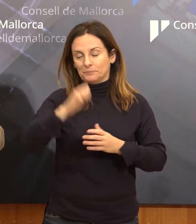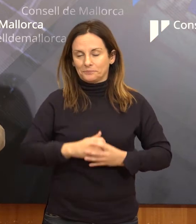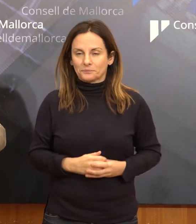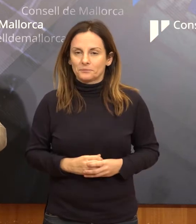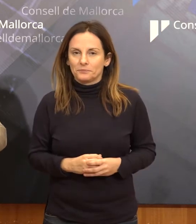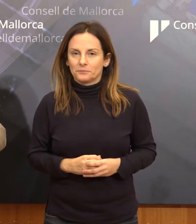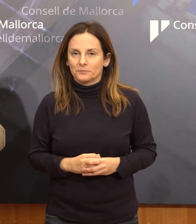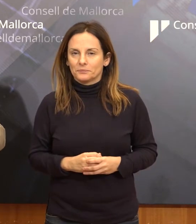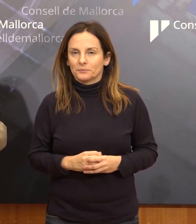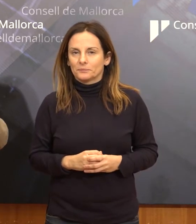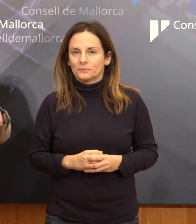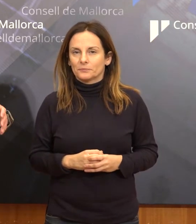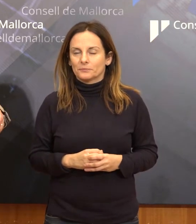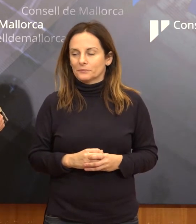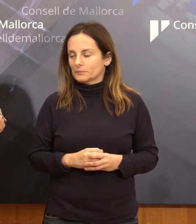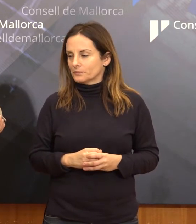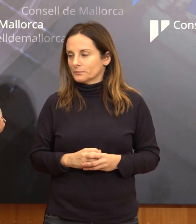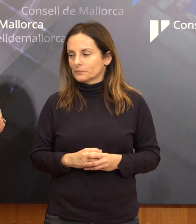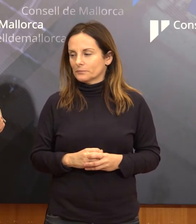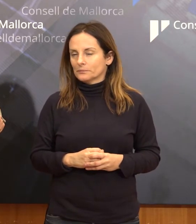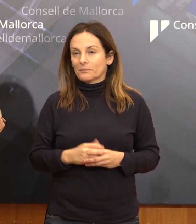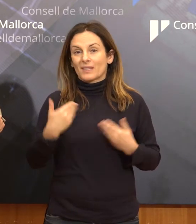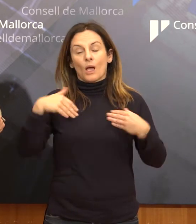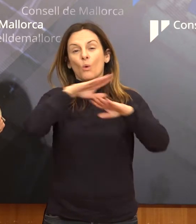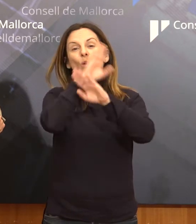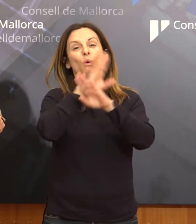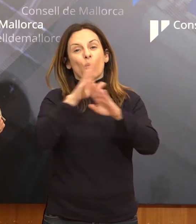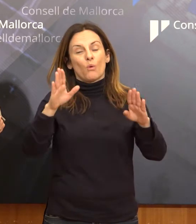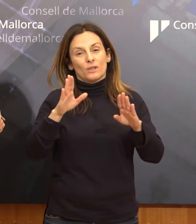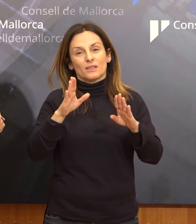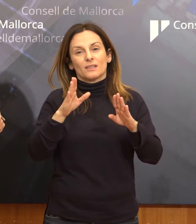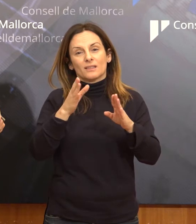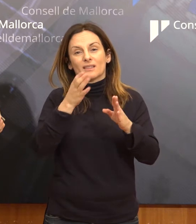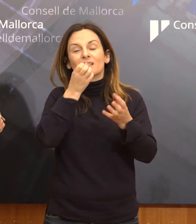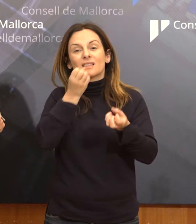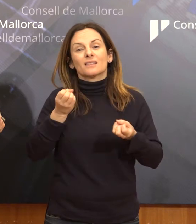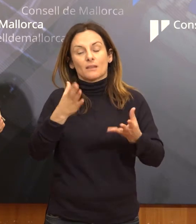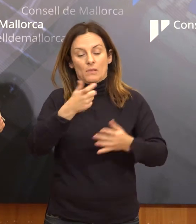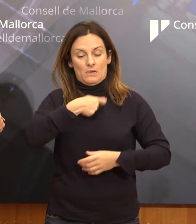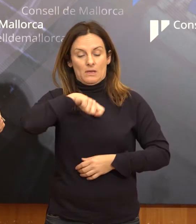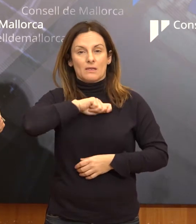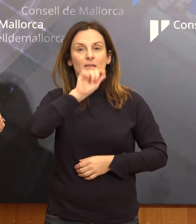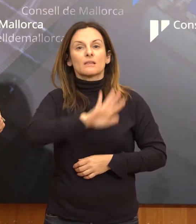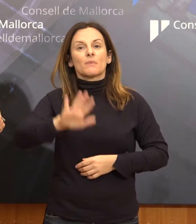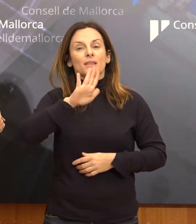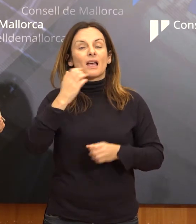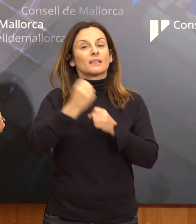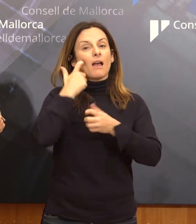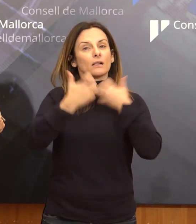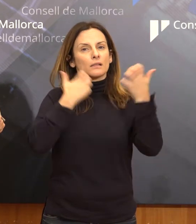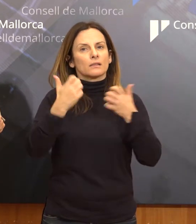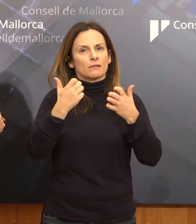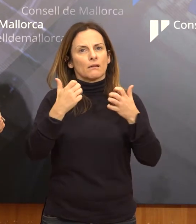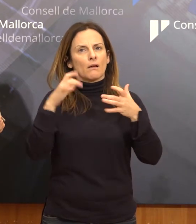y que sabe de una conexión equivale siguiente que en españa se tenía con también de 30